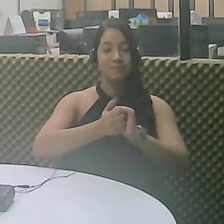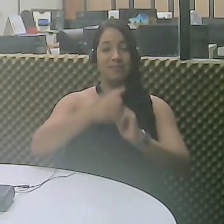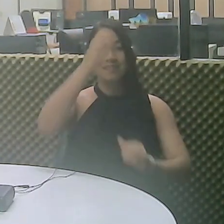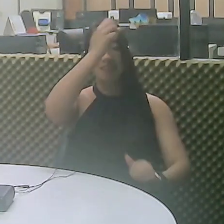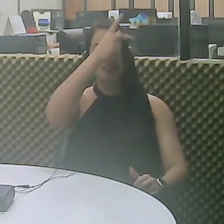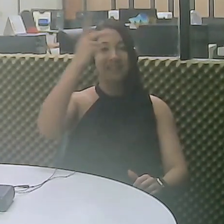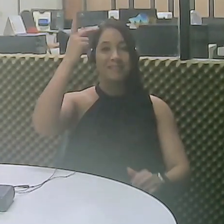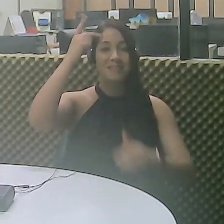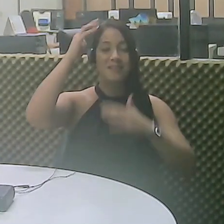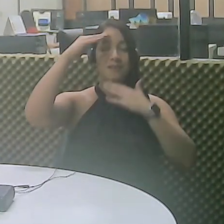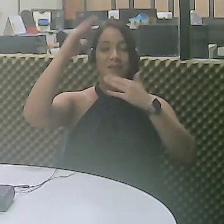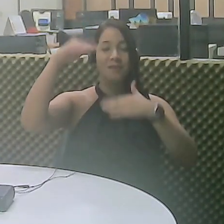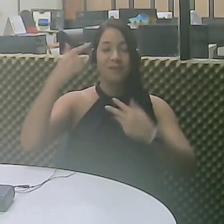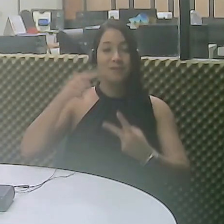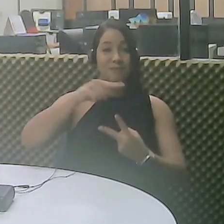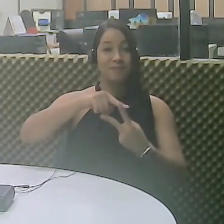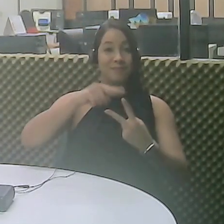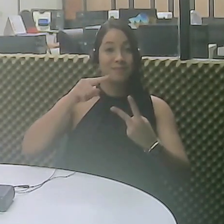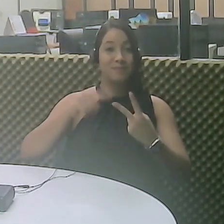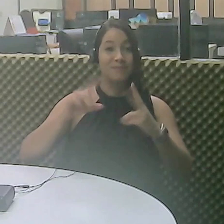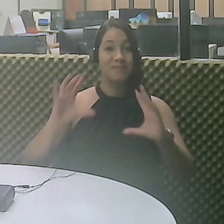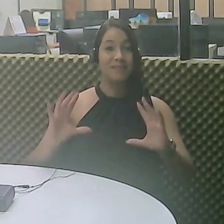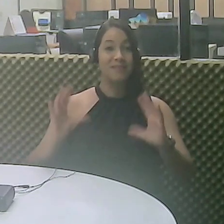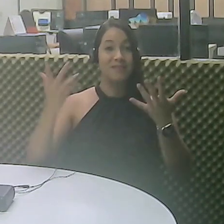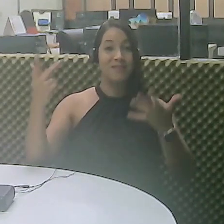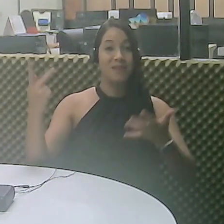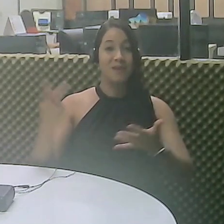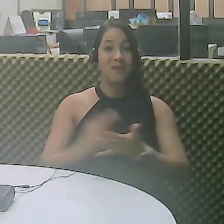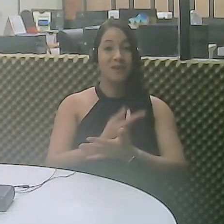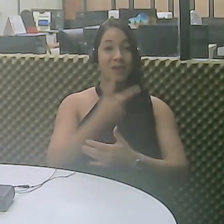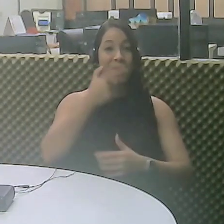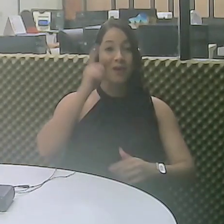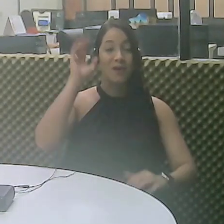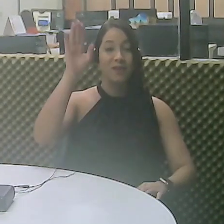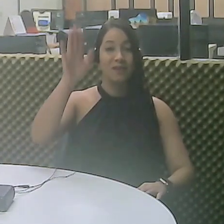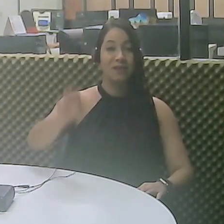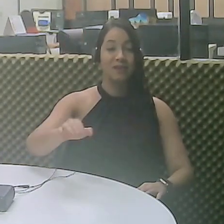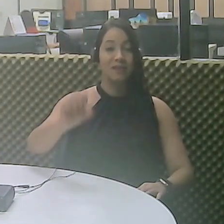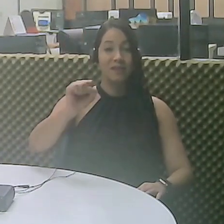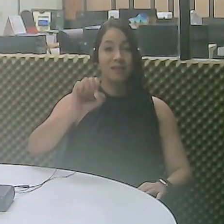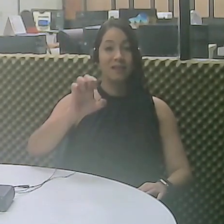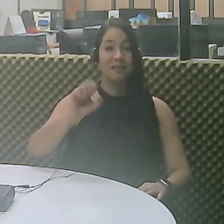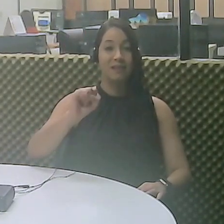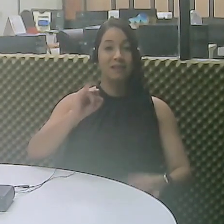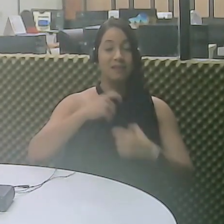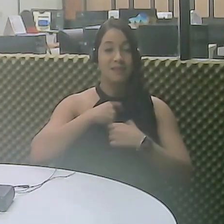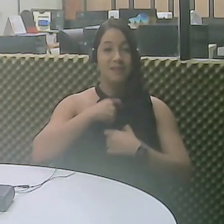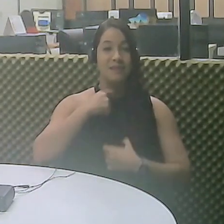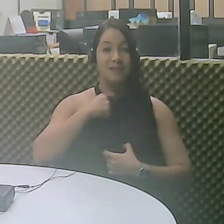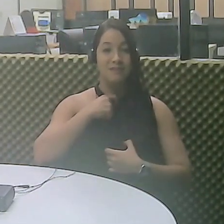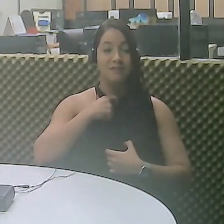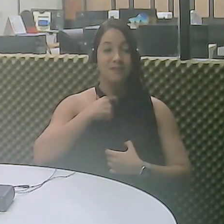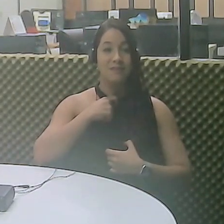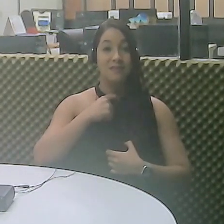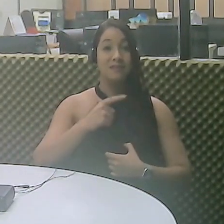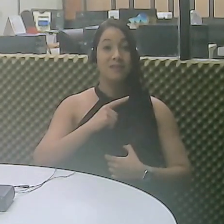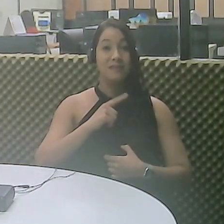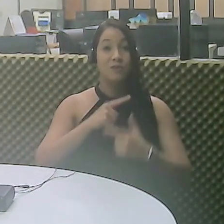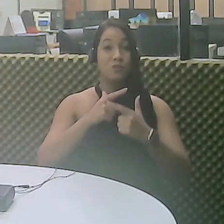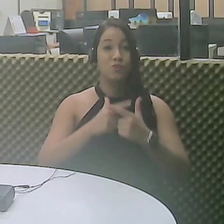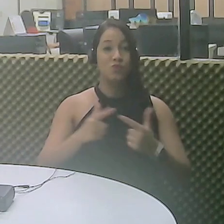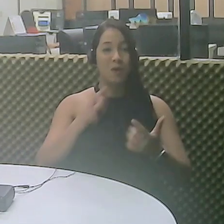Prefeitura homenageou esses dois públicos em um evento realizado na tarde de ontem no SESI Gravatás e teve sorteios